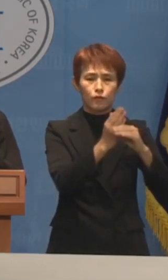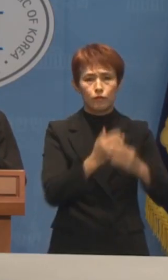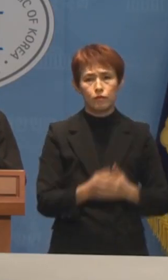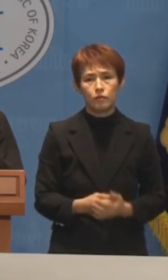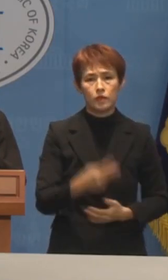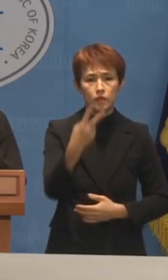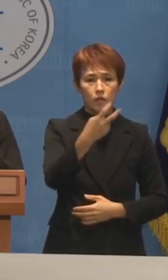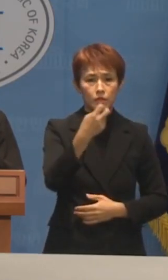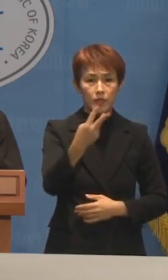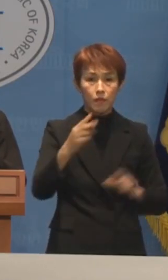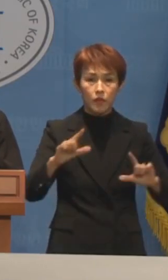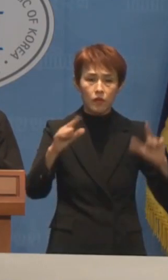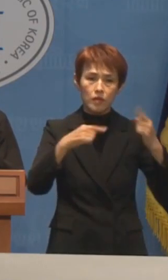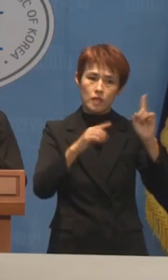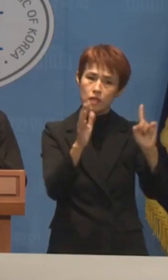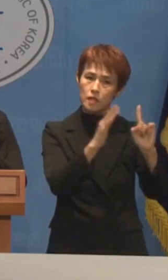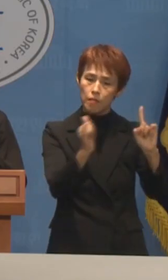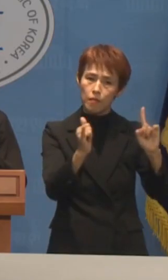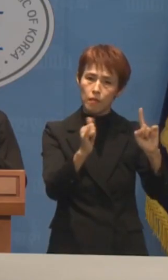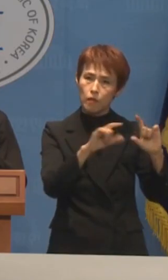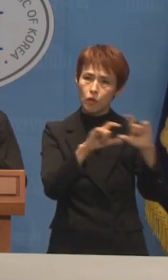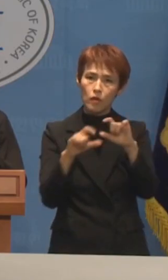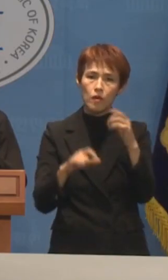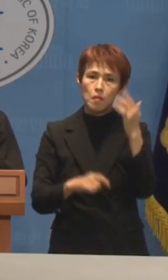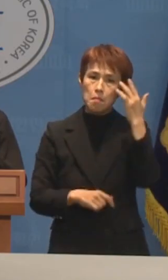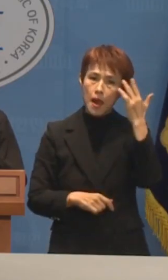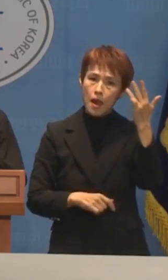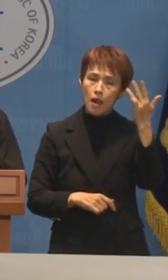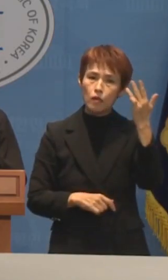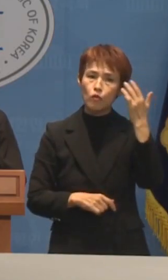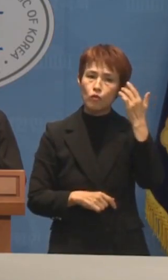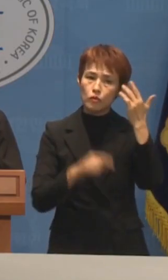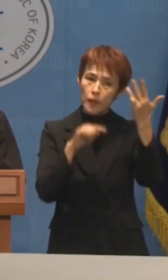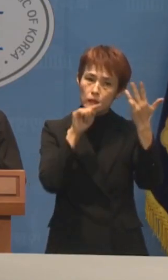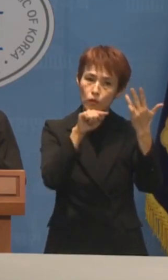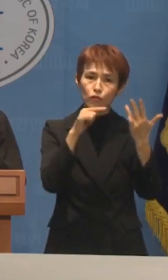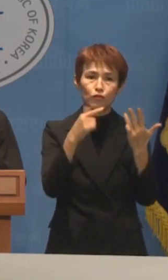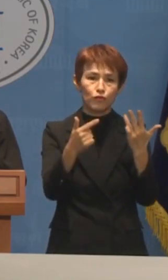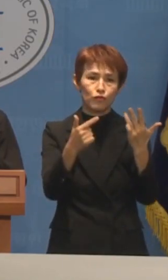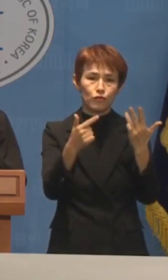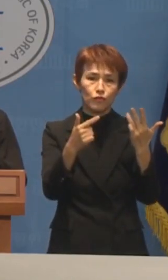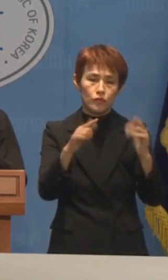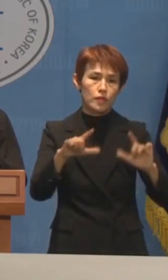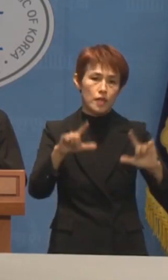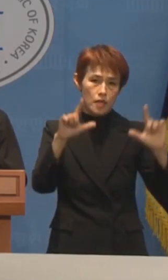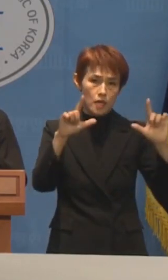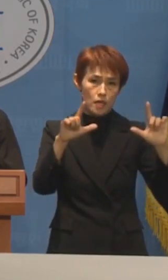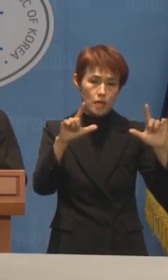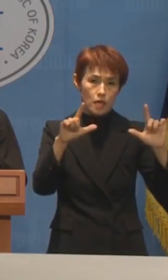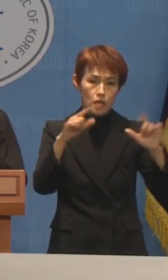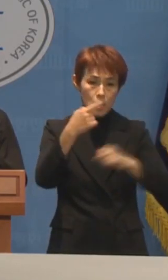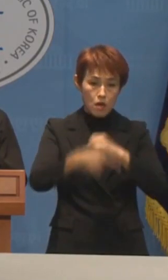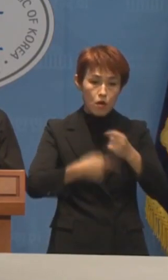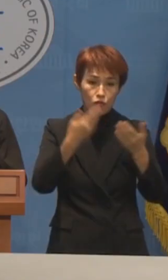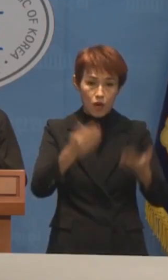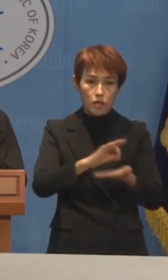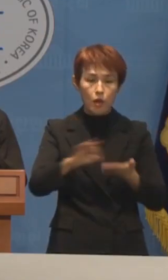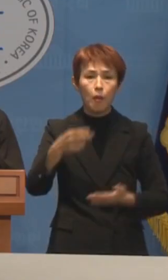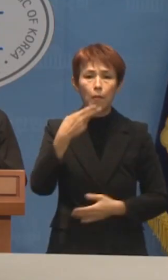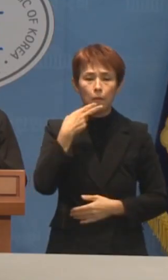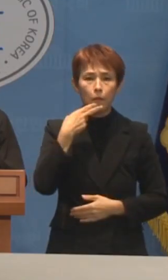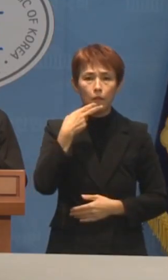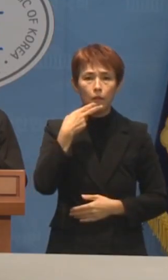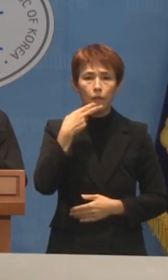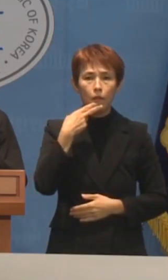2023년까지 집배원의 1인당 평균 8.6일, 앞서서도 많은 분이 말씀해 주셨습니다만 이 누적 총 연가 일수가,